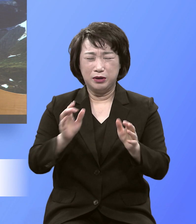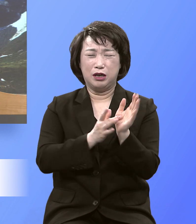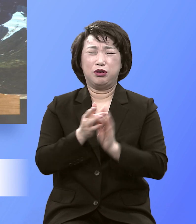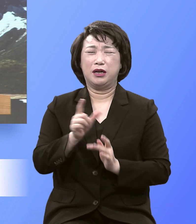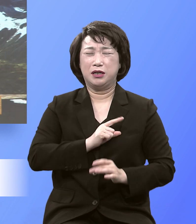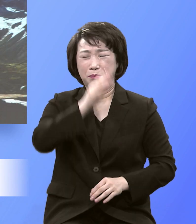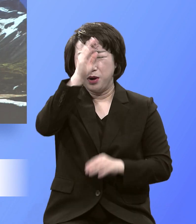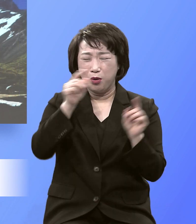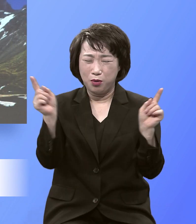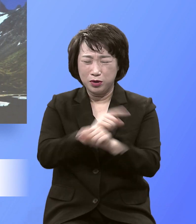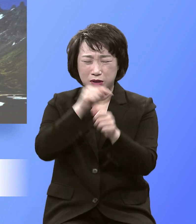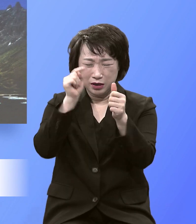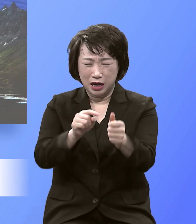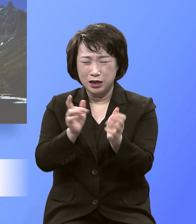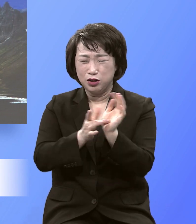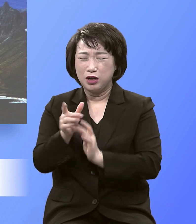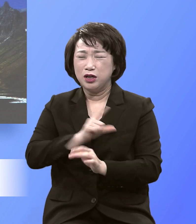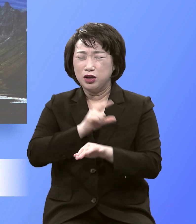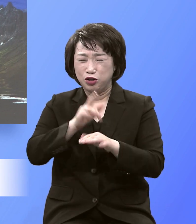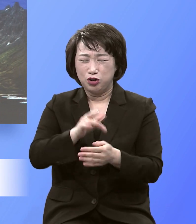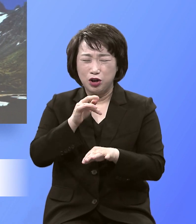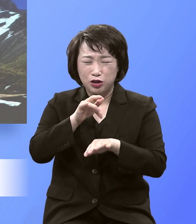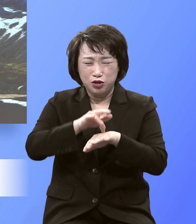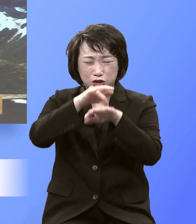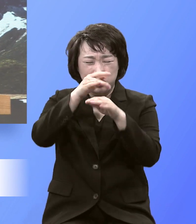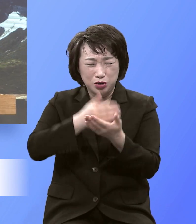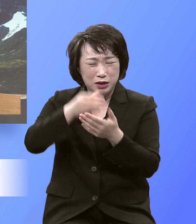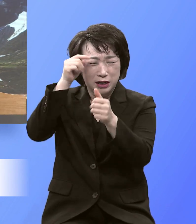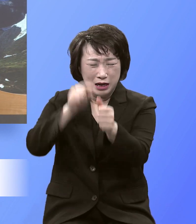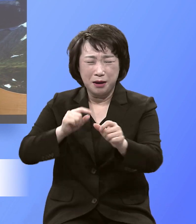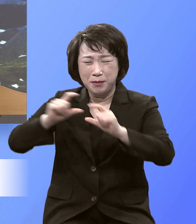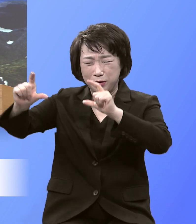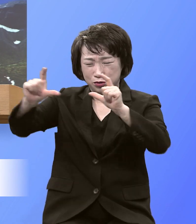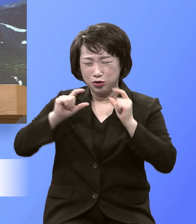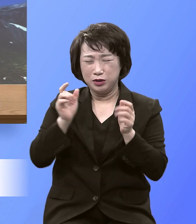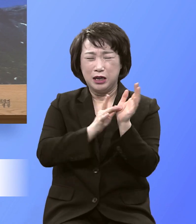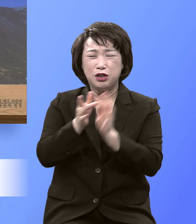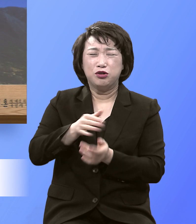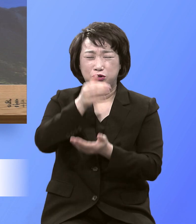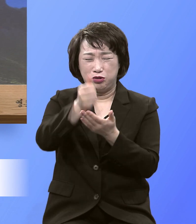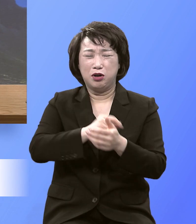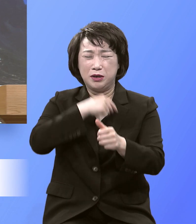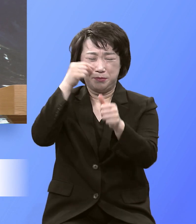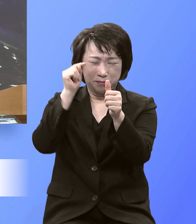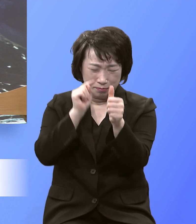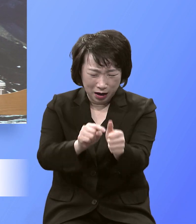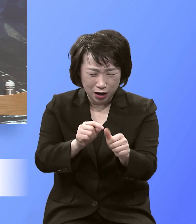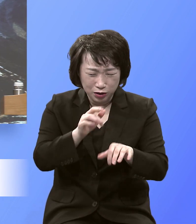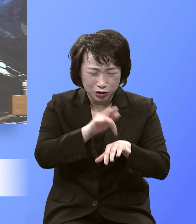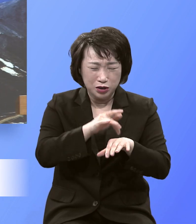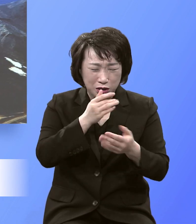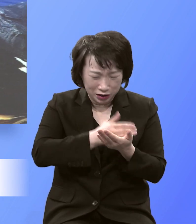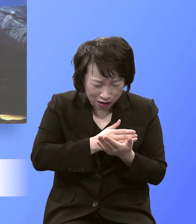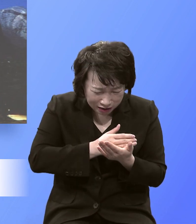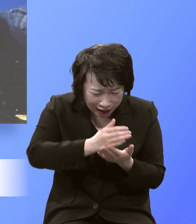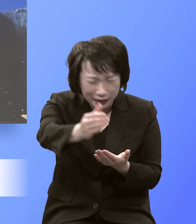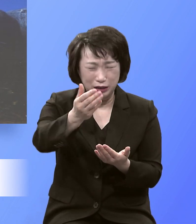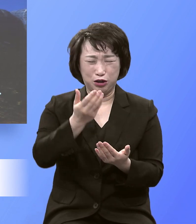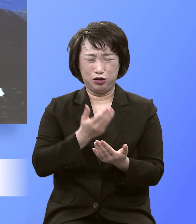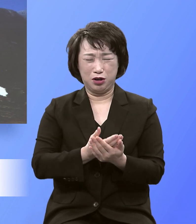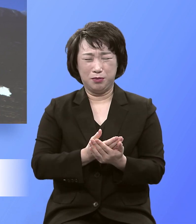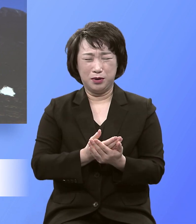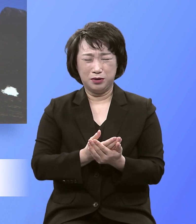병 고쳐라, 내 이름으로 귀신 쫓아내라, 말씀하신 예수 이름으로 귀신은 떠나게